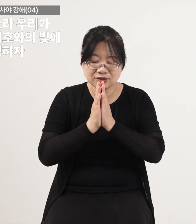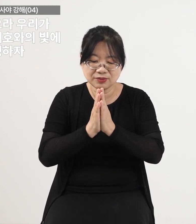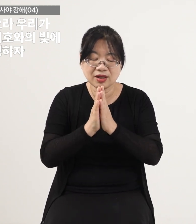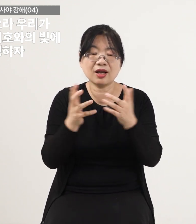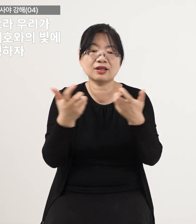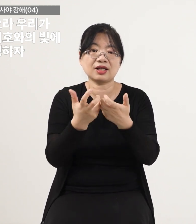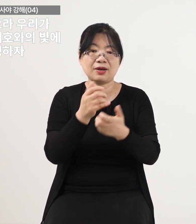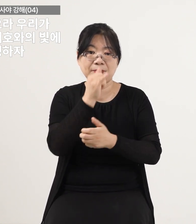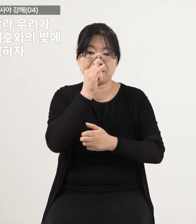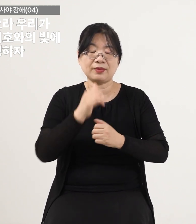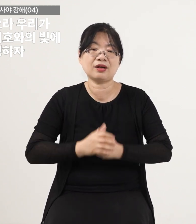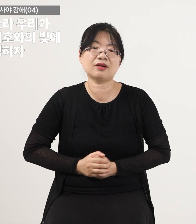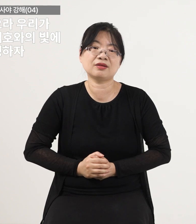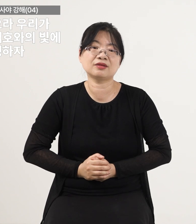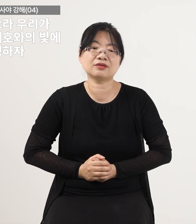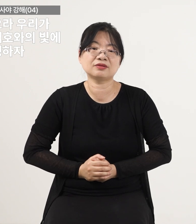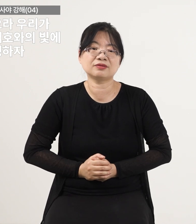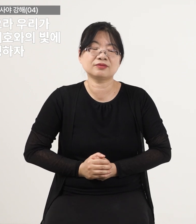숭배가 가득하고.